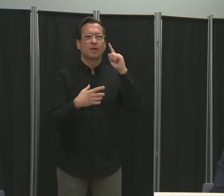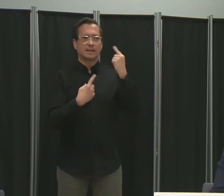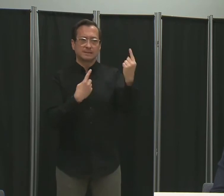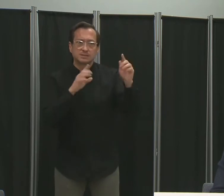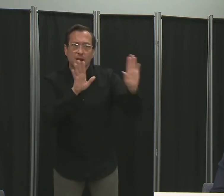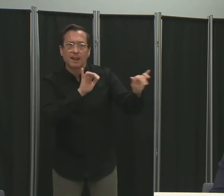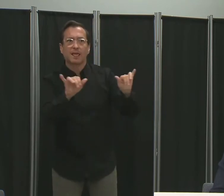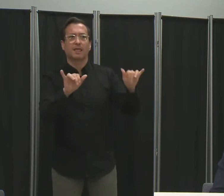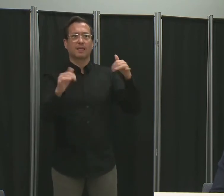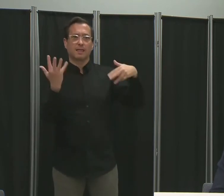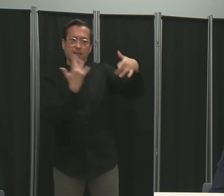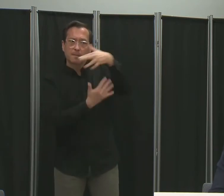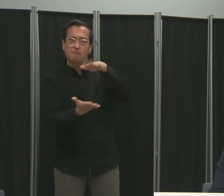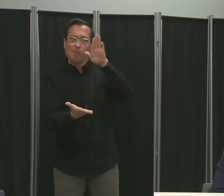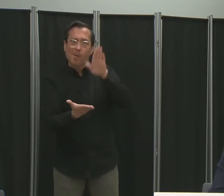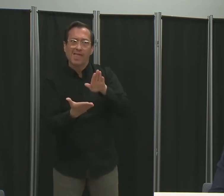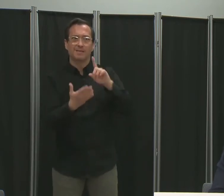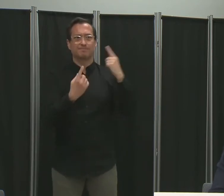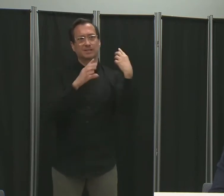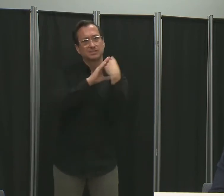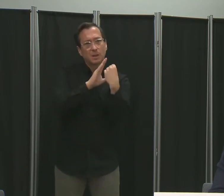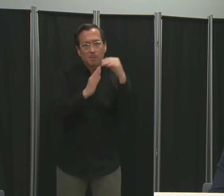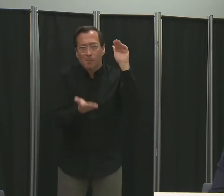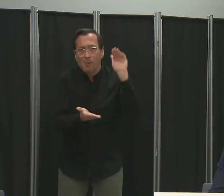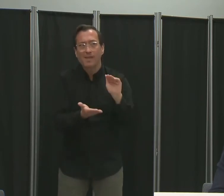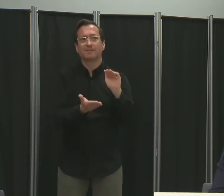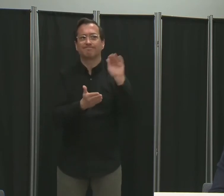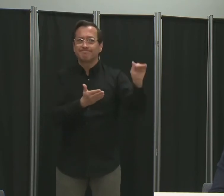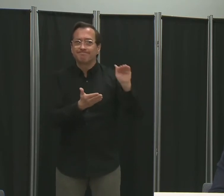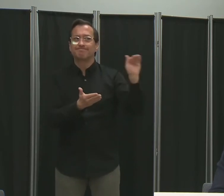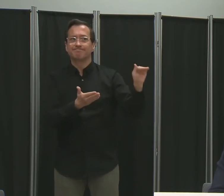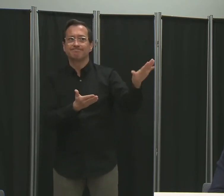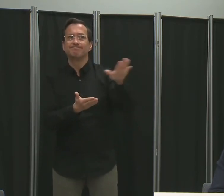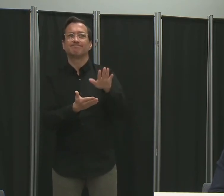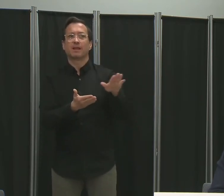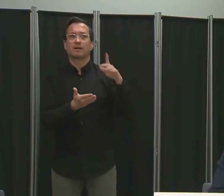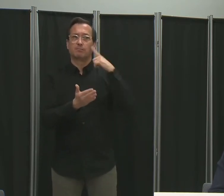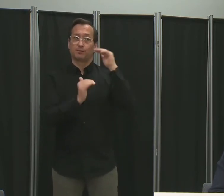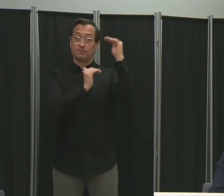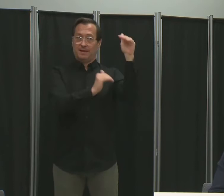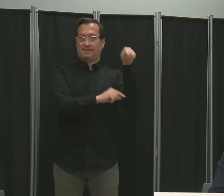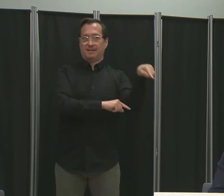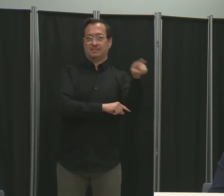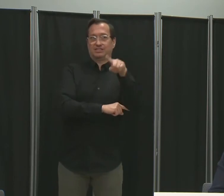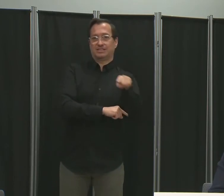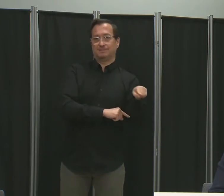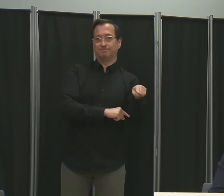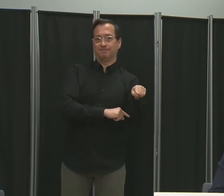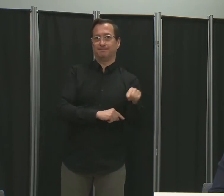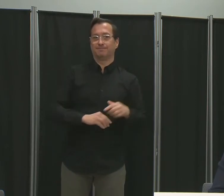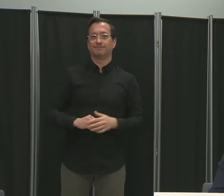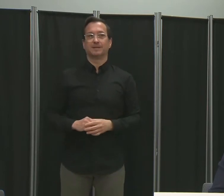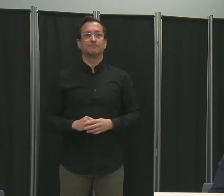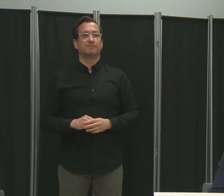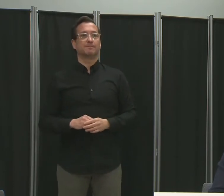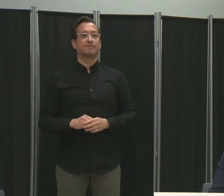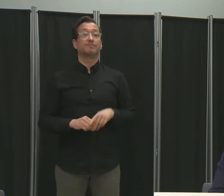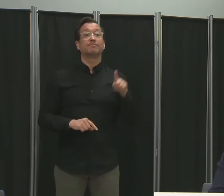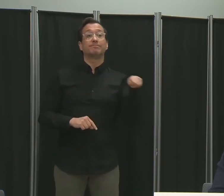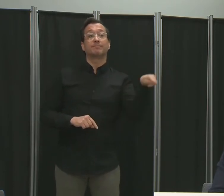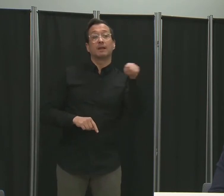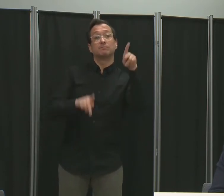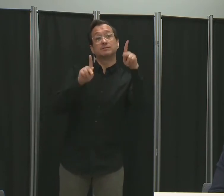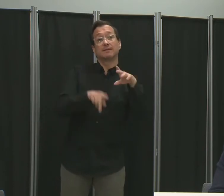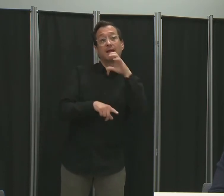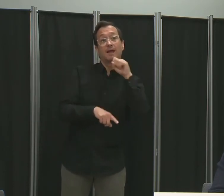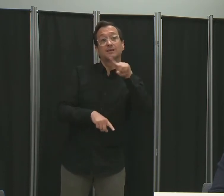leurs sorties à l'extérieur pour bien se protéger ses aînés seront donc à domicile et comptent